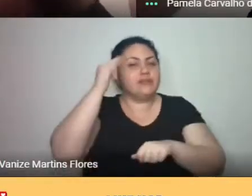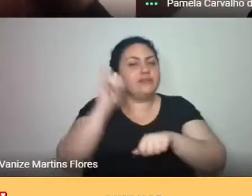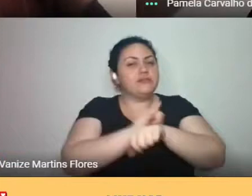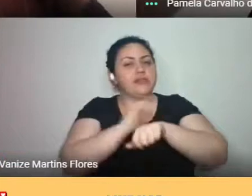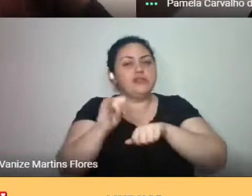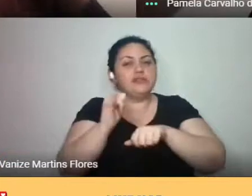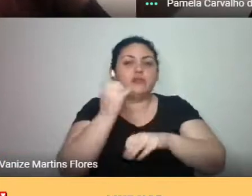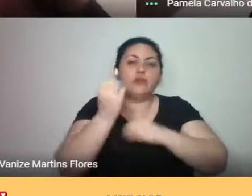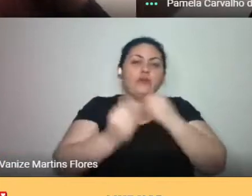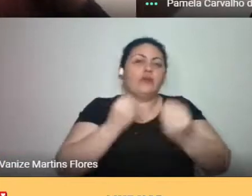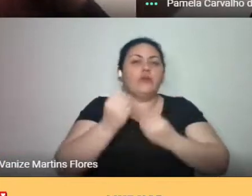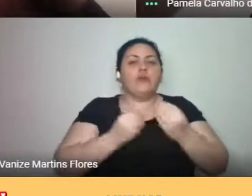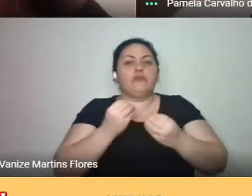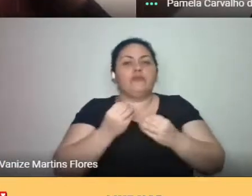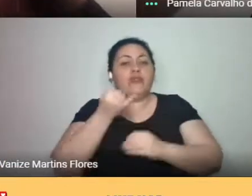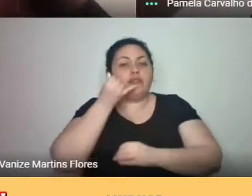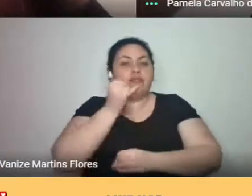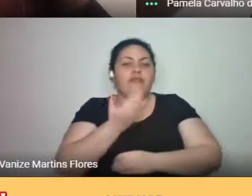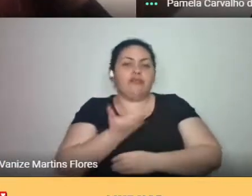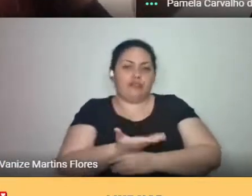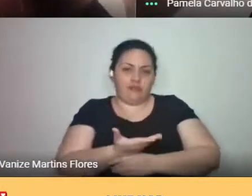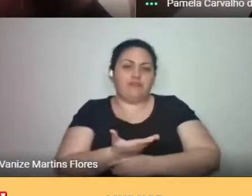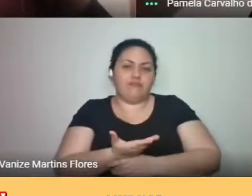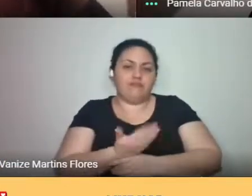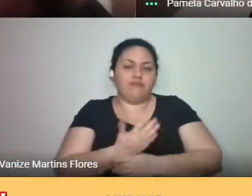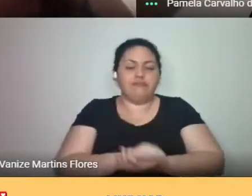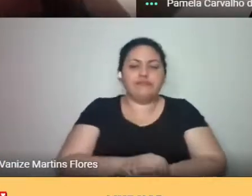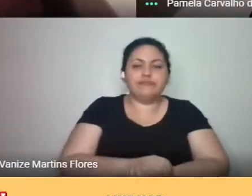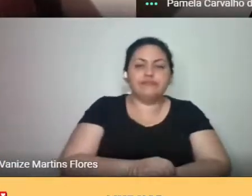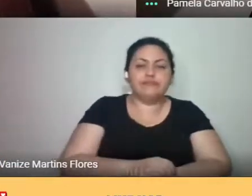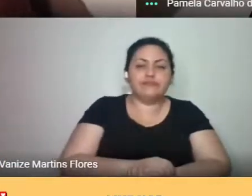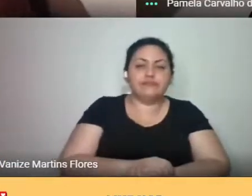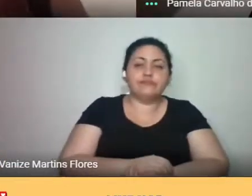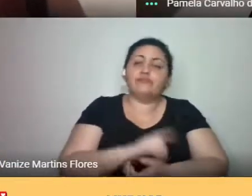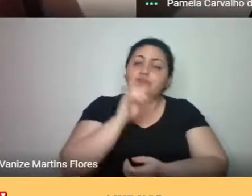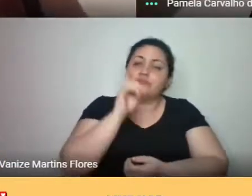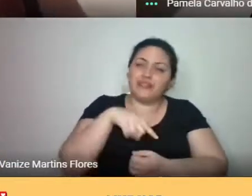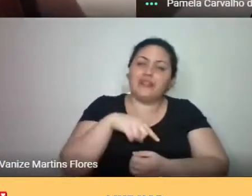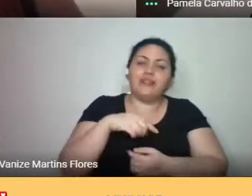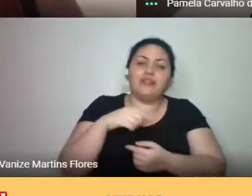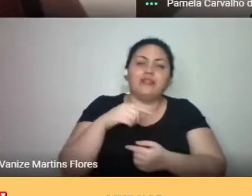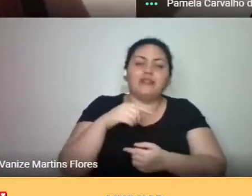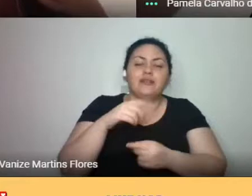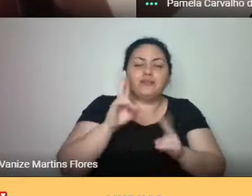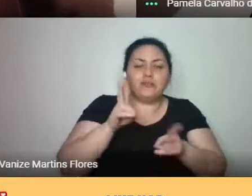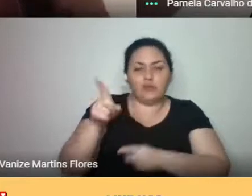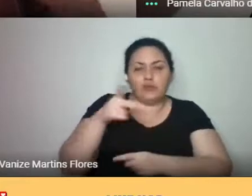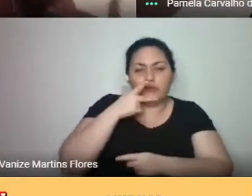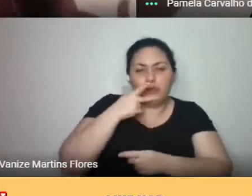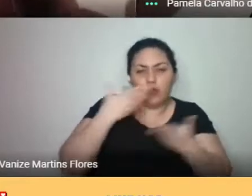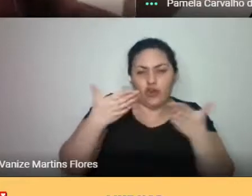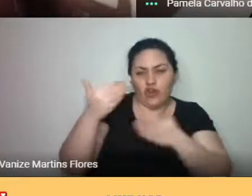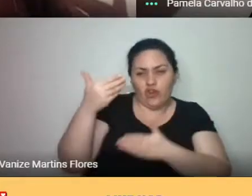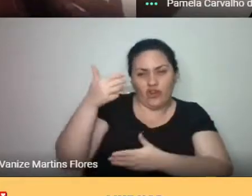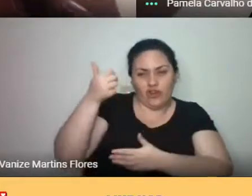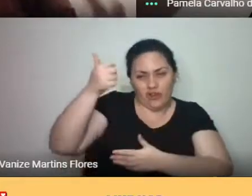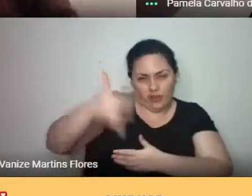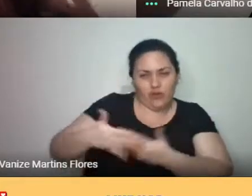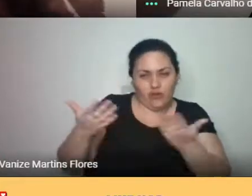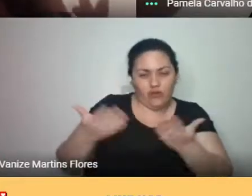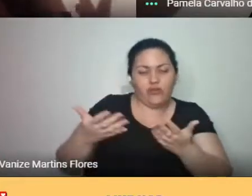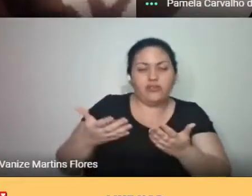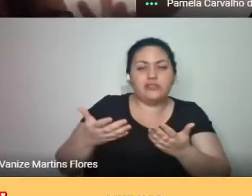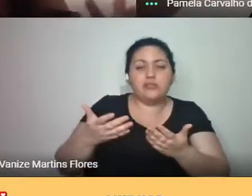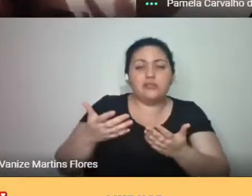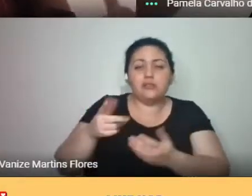tudo isso que está trazendo tem muito a ver com a gente poder se observar, assim, né? Com a gente poder olhar, né? Para onde